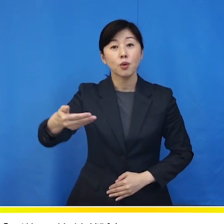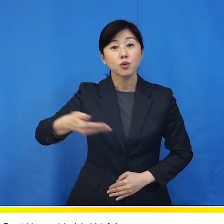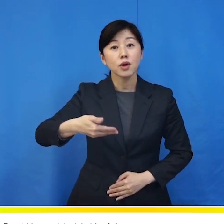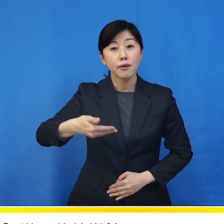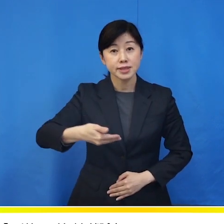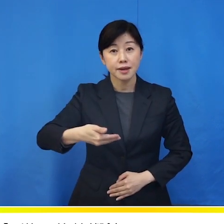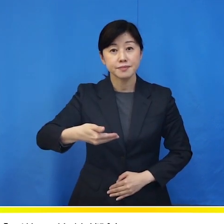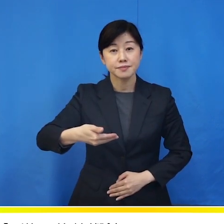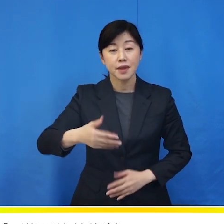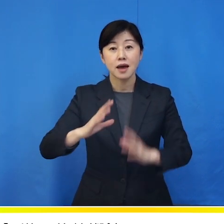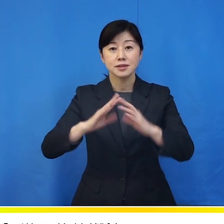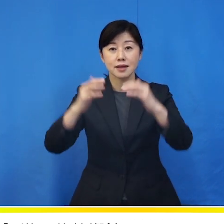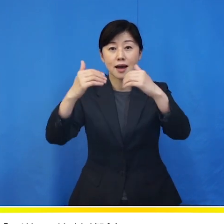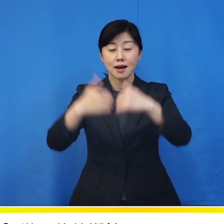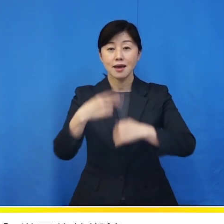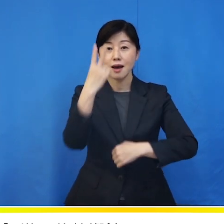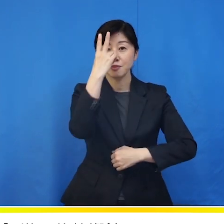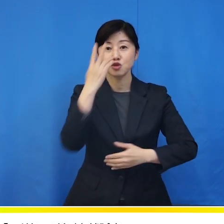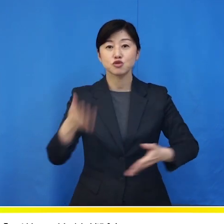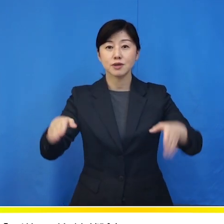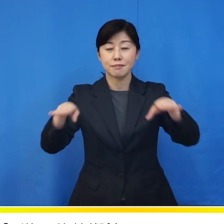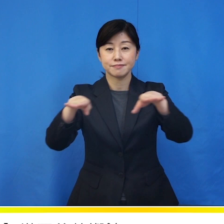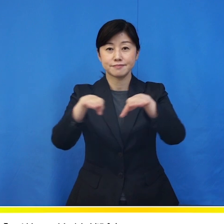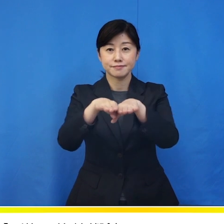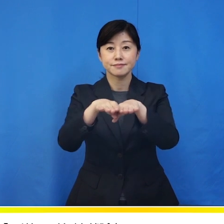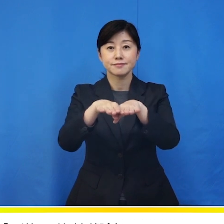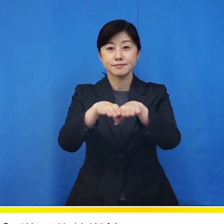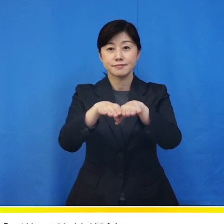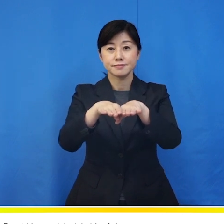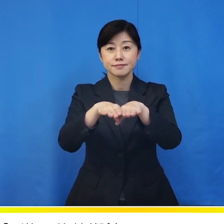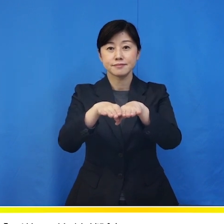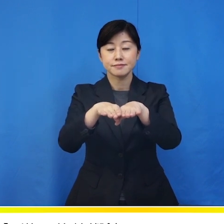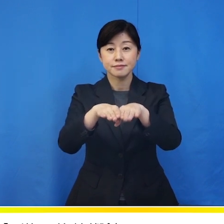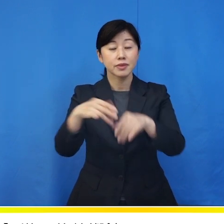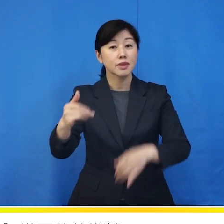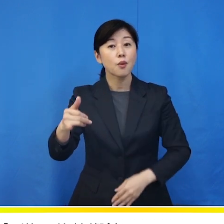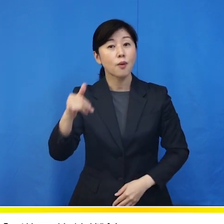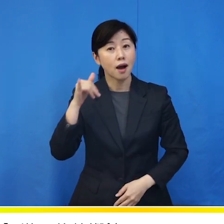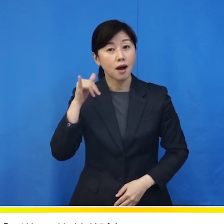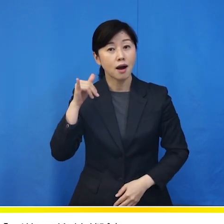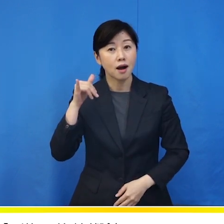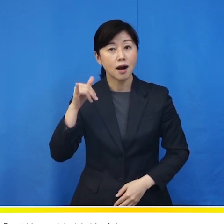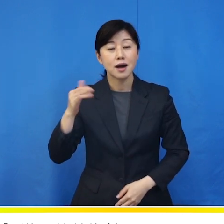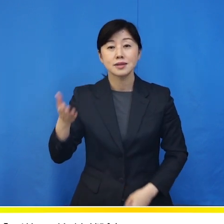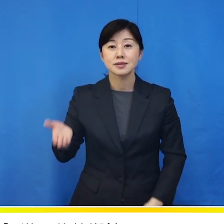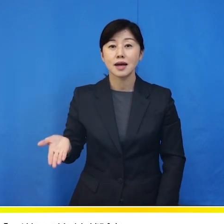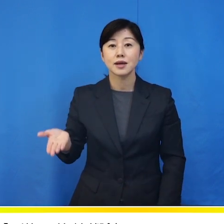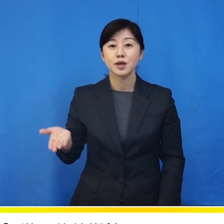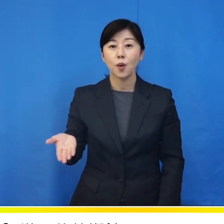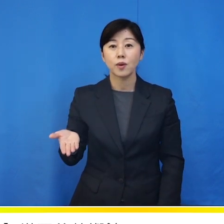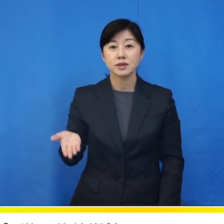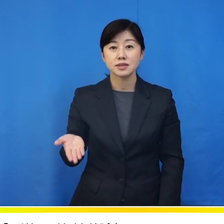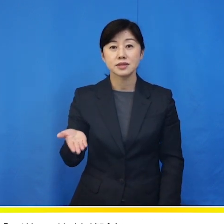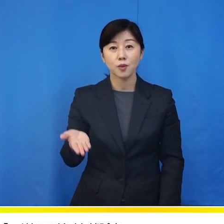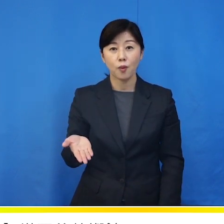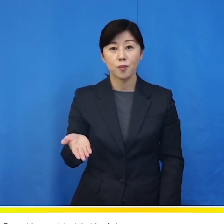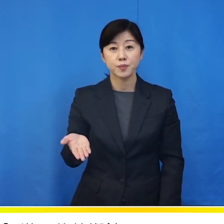は世田谷美術館電話3415